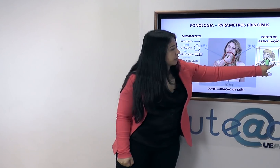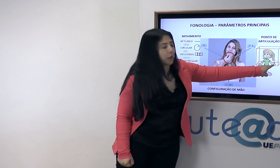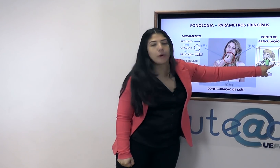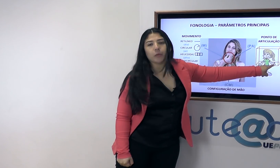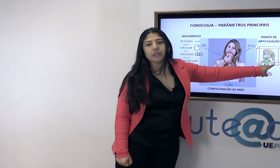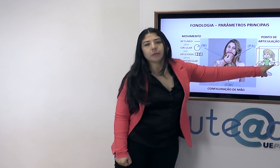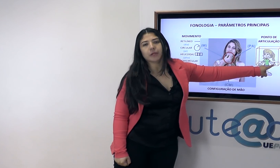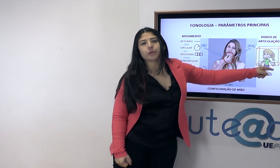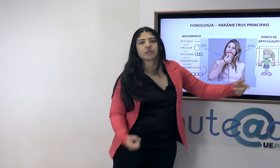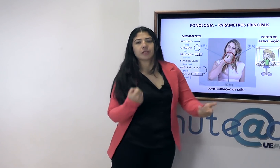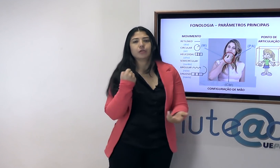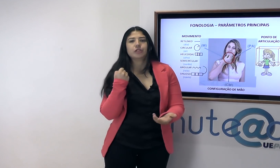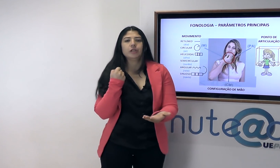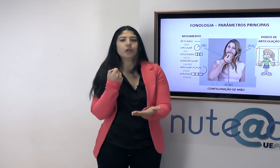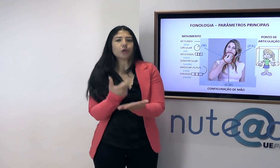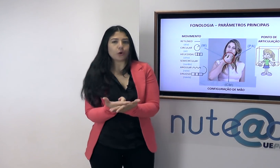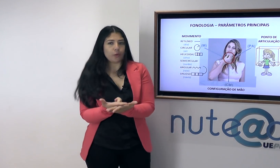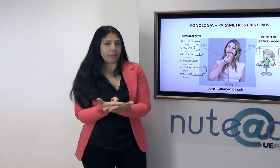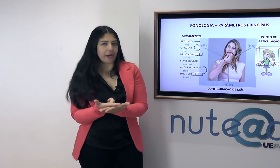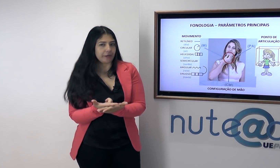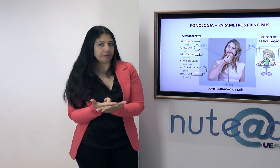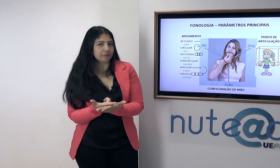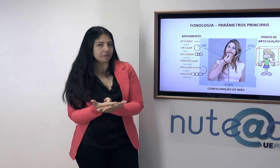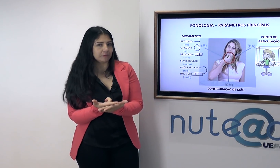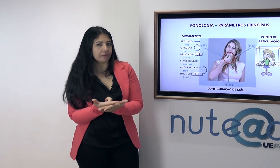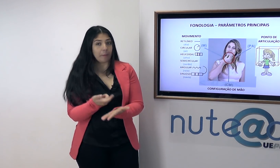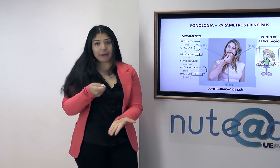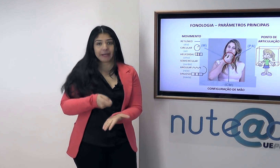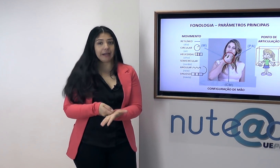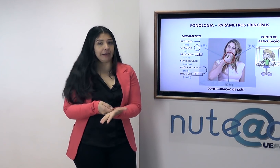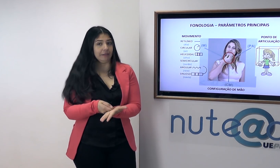Na palma da mão, o sinal de comprar, pagar.